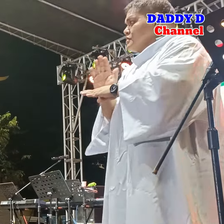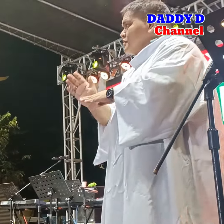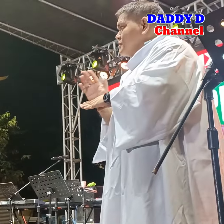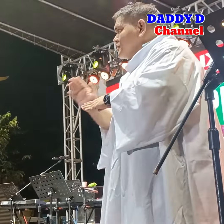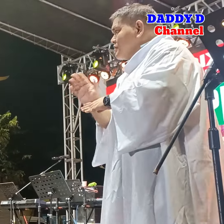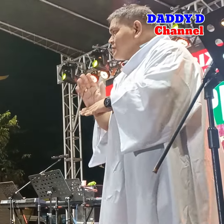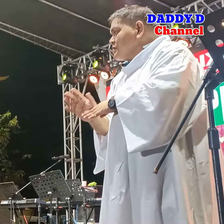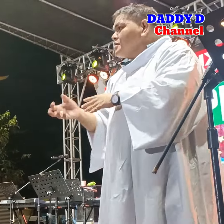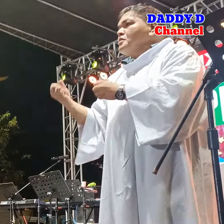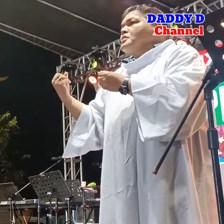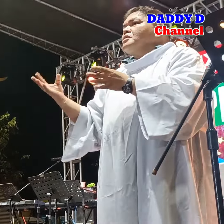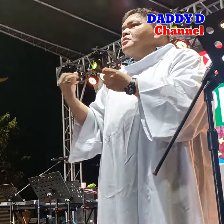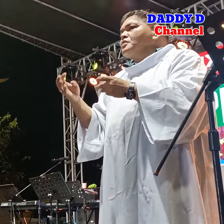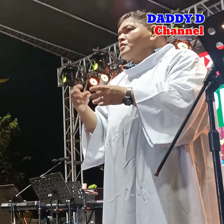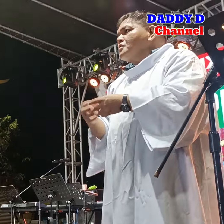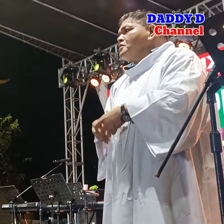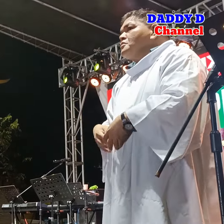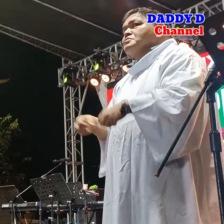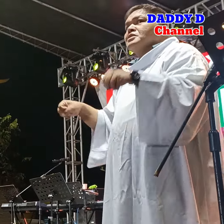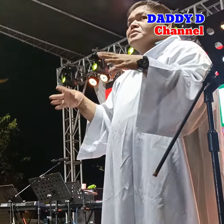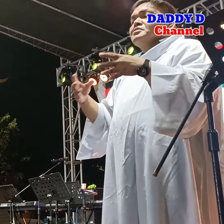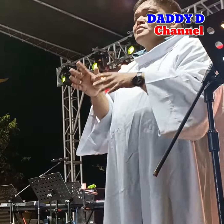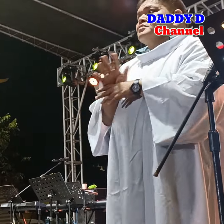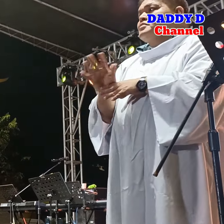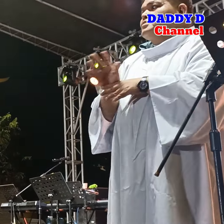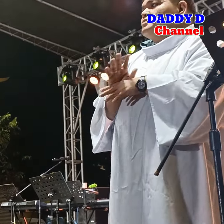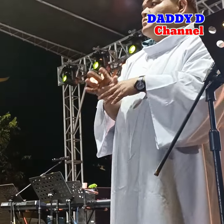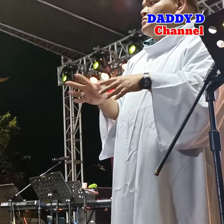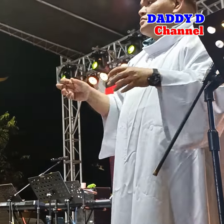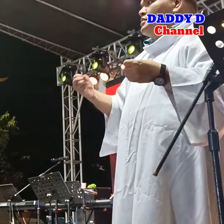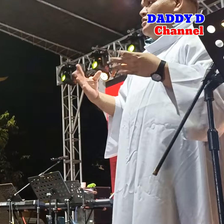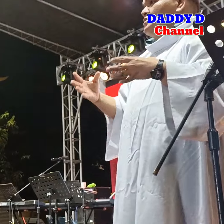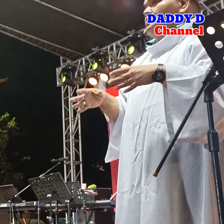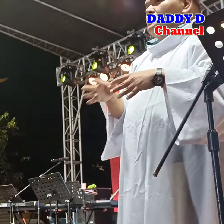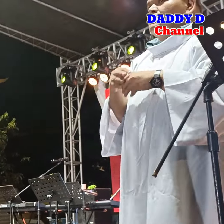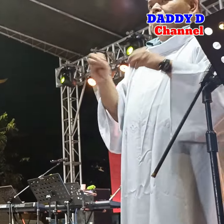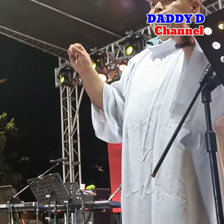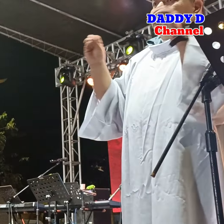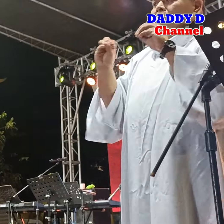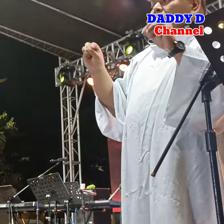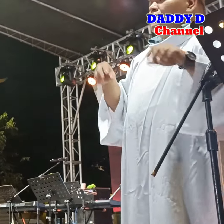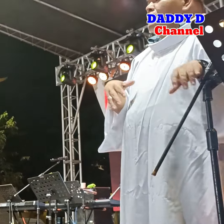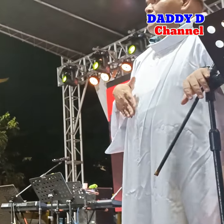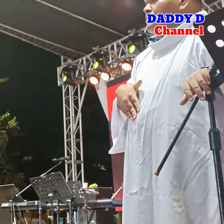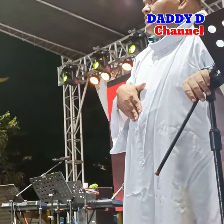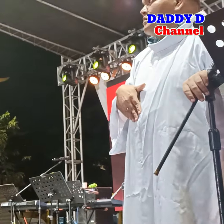Pag maraming negosyo, maraming trabaho. Dumami ba trabaho?